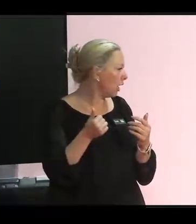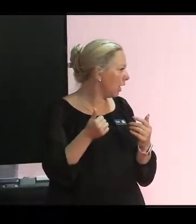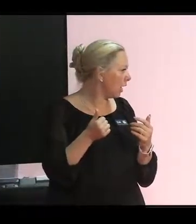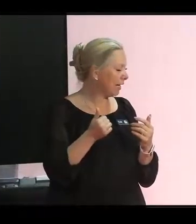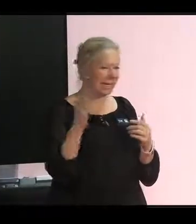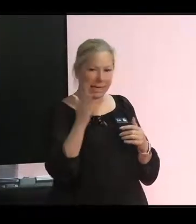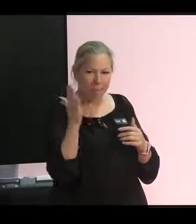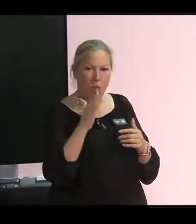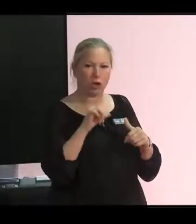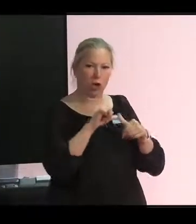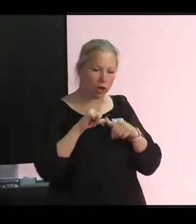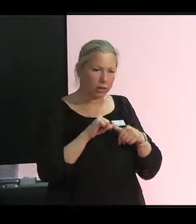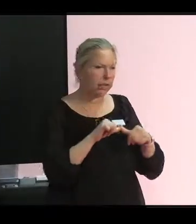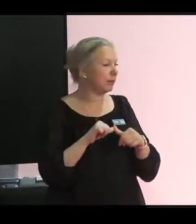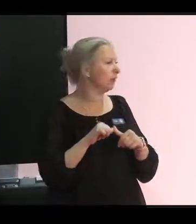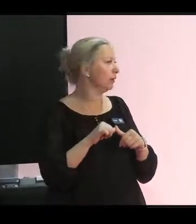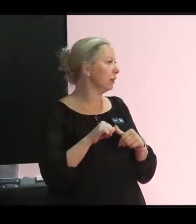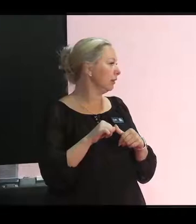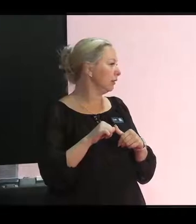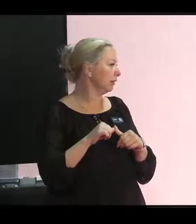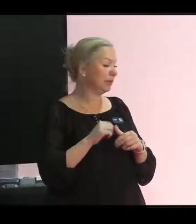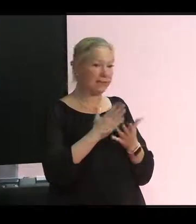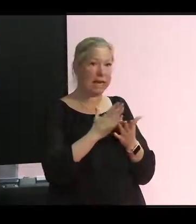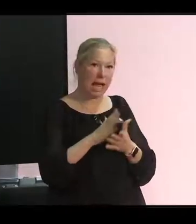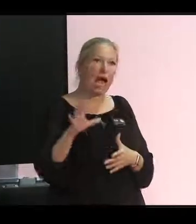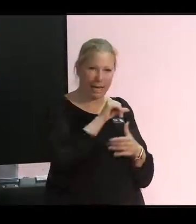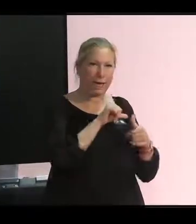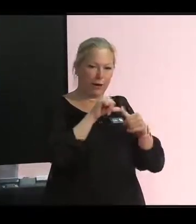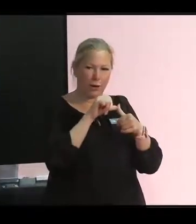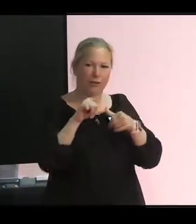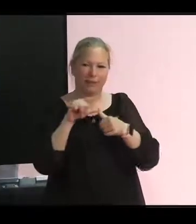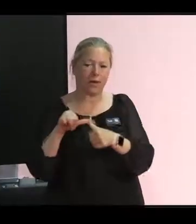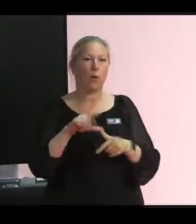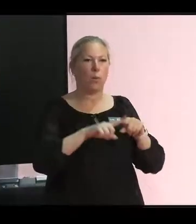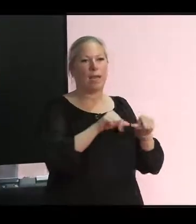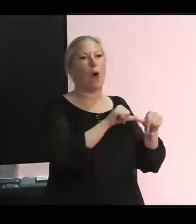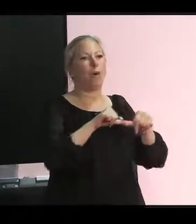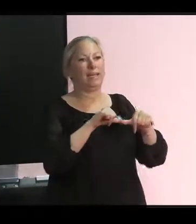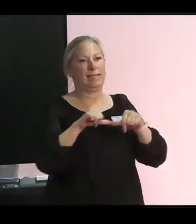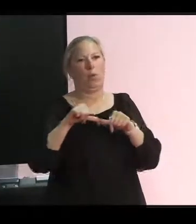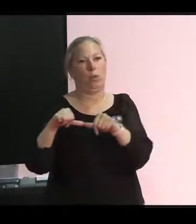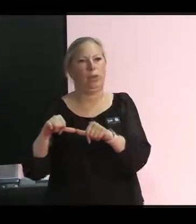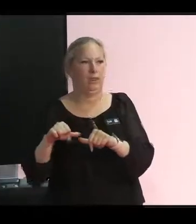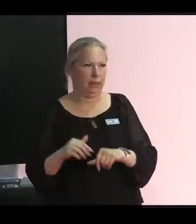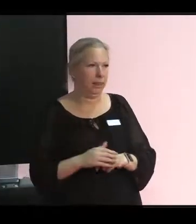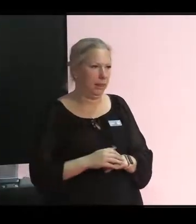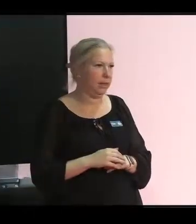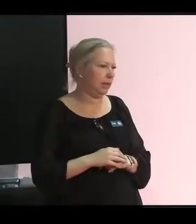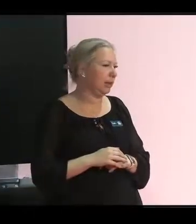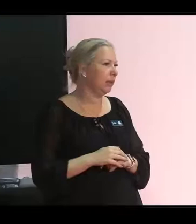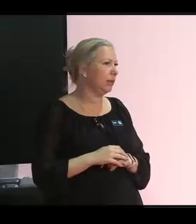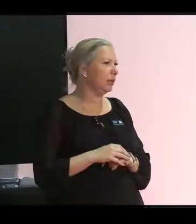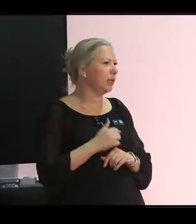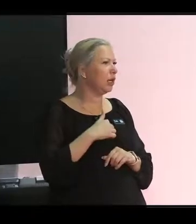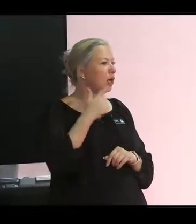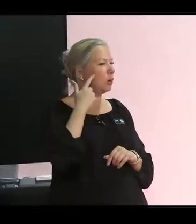om klimatrörelsen, utan alla rörelser och alla organisationer. Så det är ju inte bara där det brister. Men jag tror att